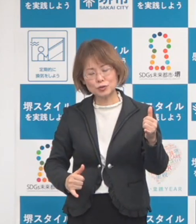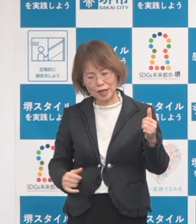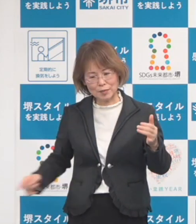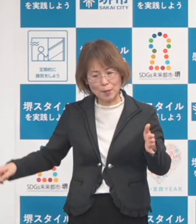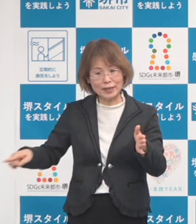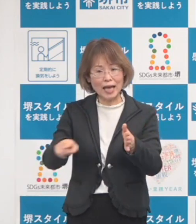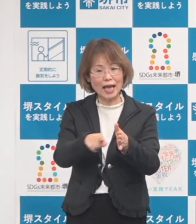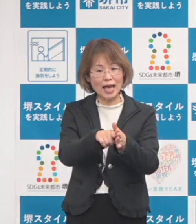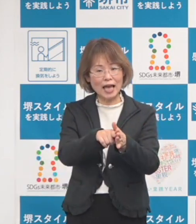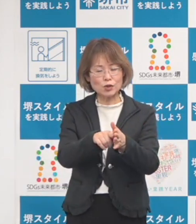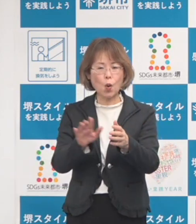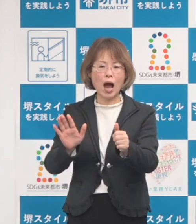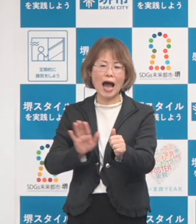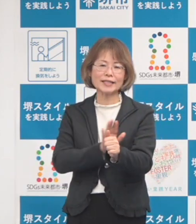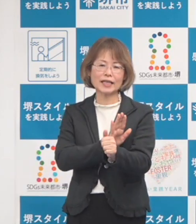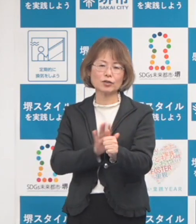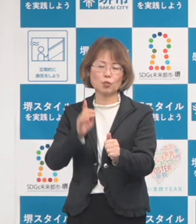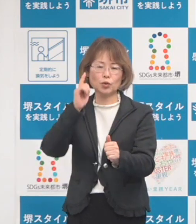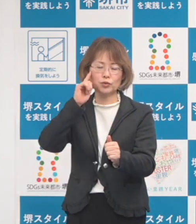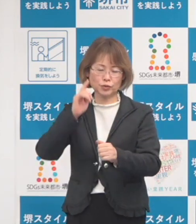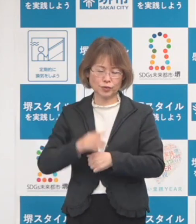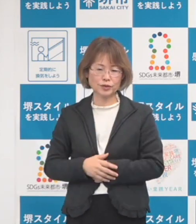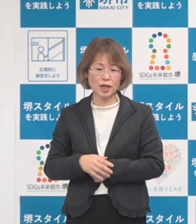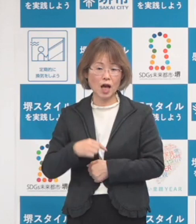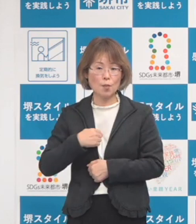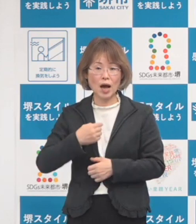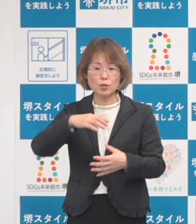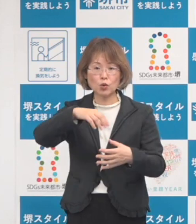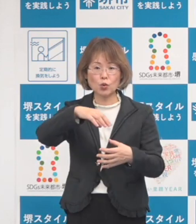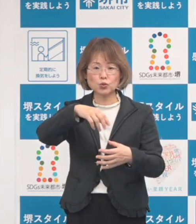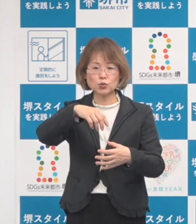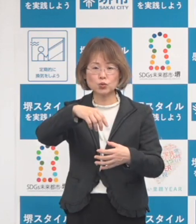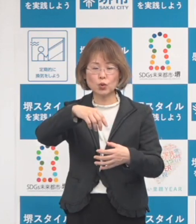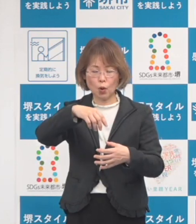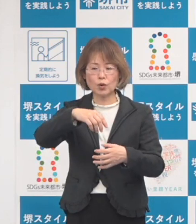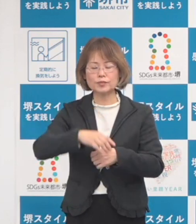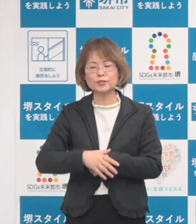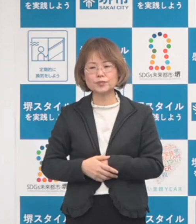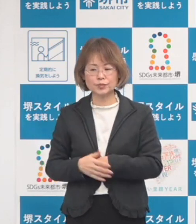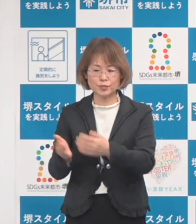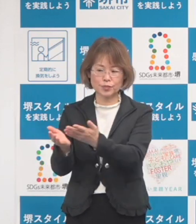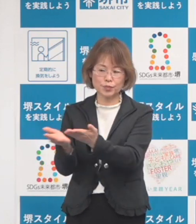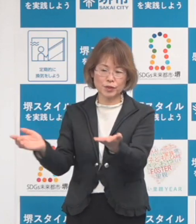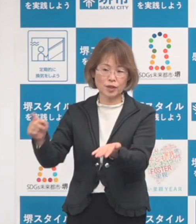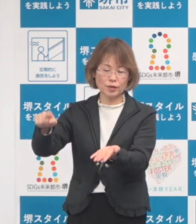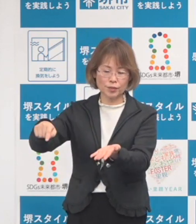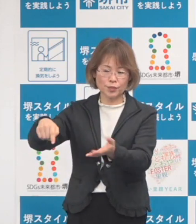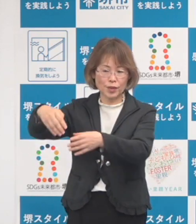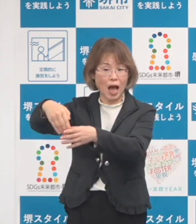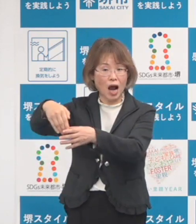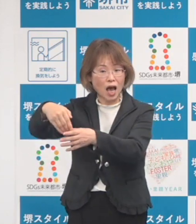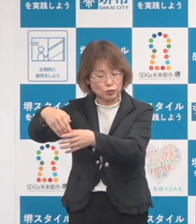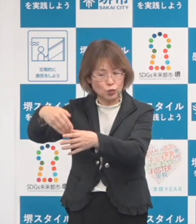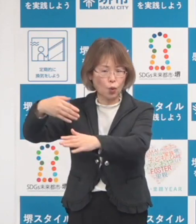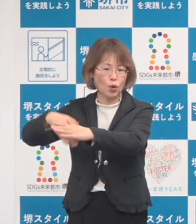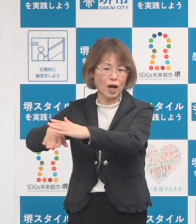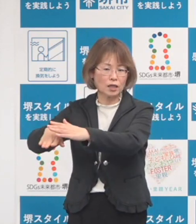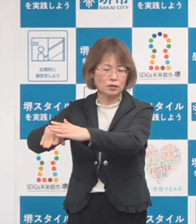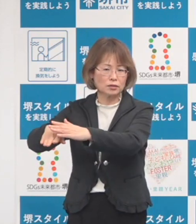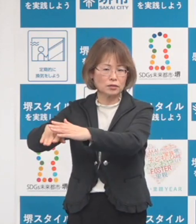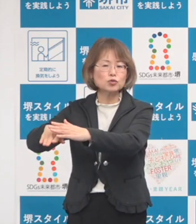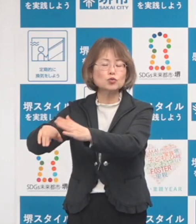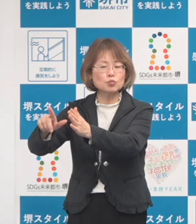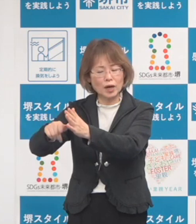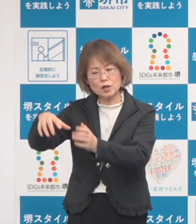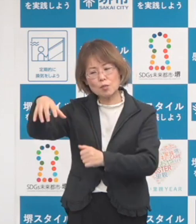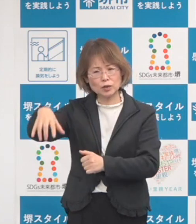での背景だと思うんですけども、このマイボトルをその店側で洗浄保管するにあたって、そのスペースであると